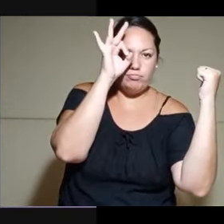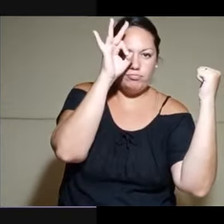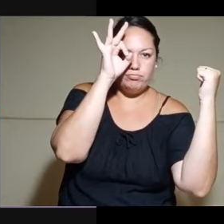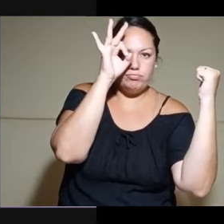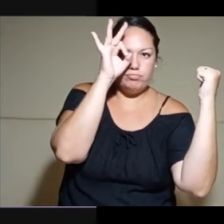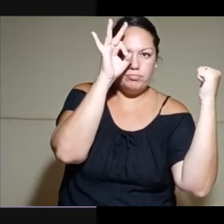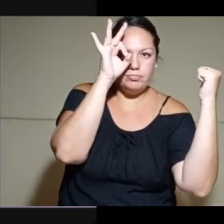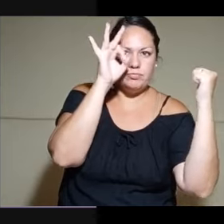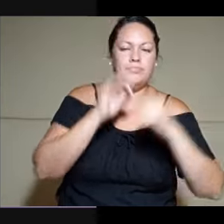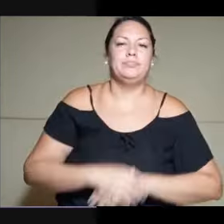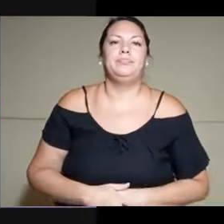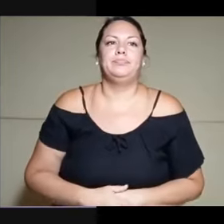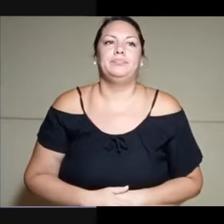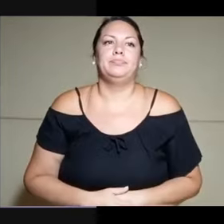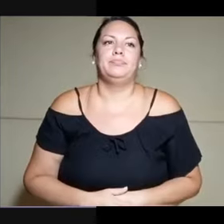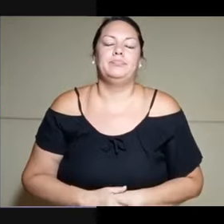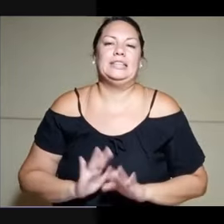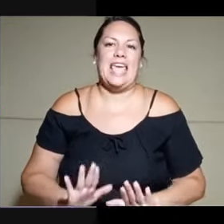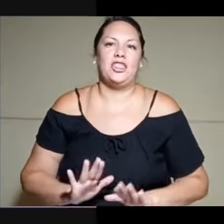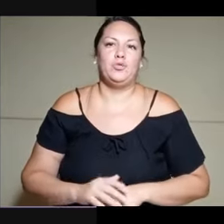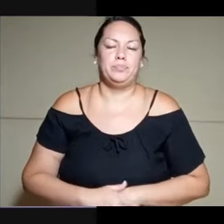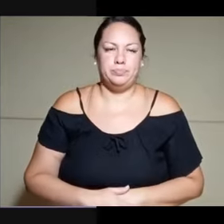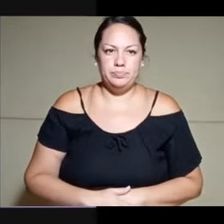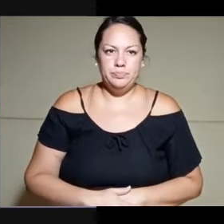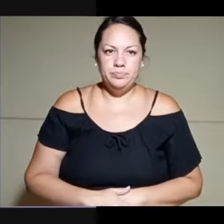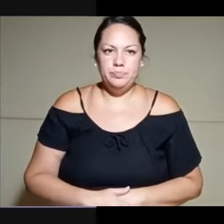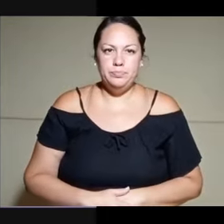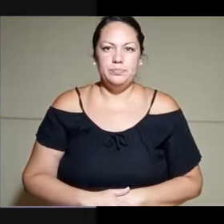impulso nervioso, el músculo no se mueve. Y si el músculo no se mueve, el ojo no se mueve.